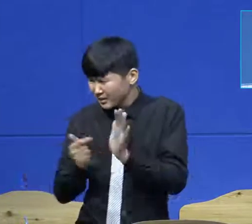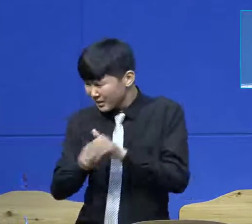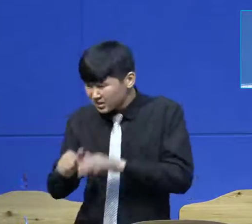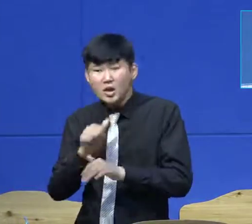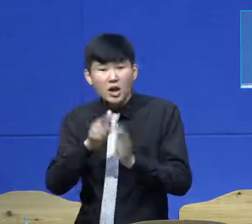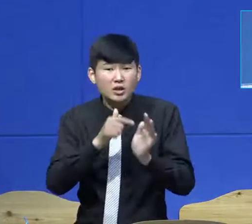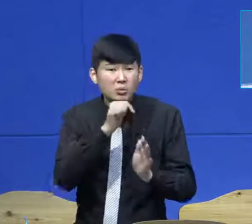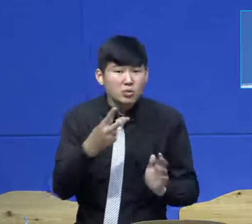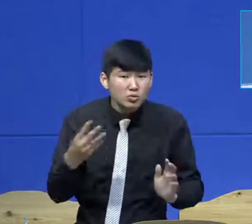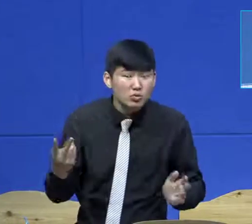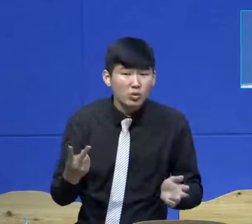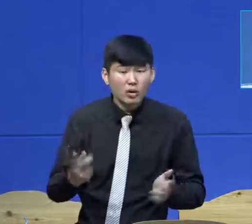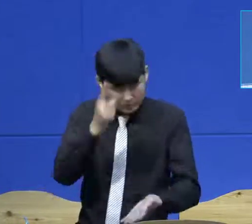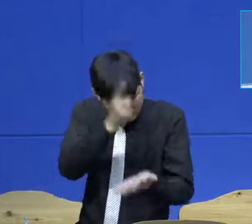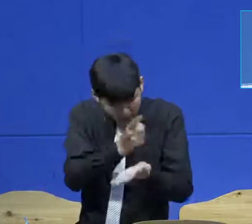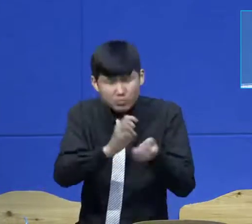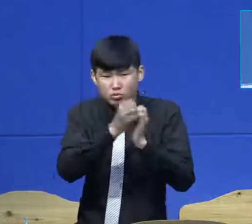бол мэдээж юм зүйл.